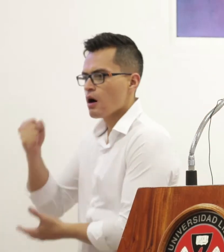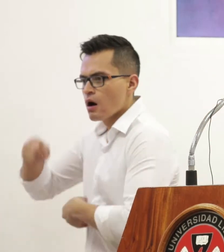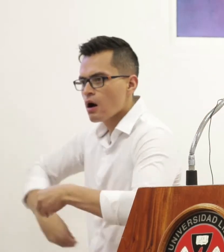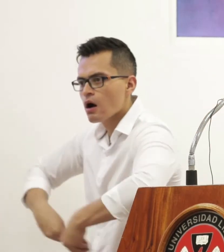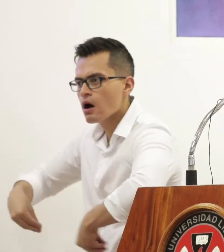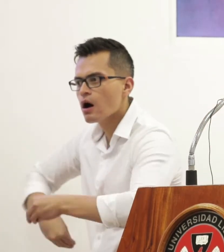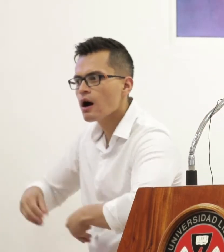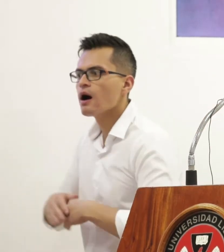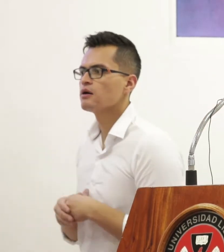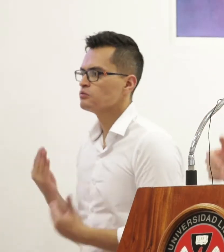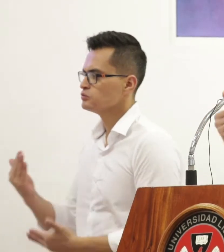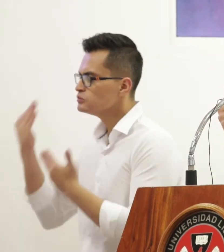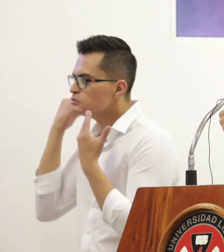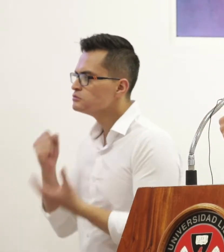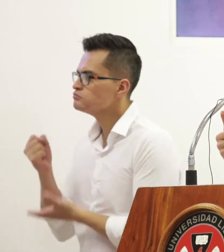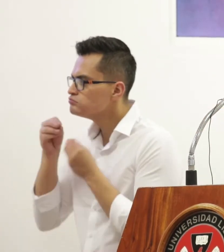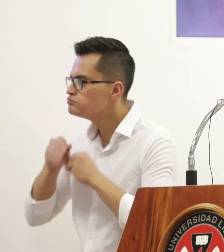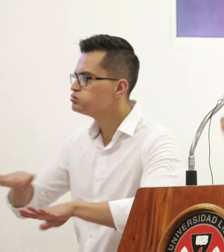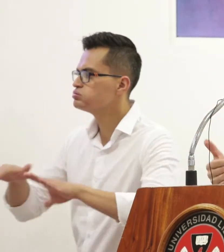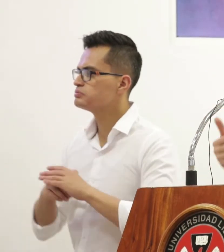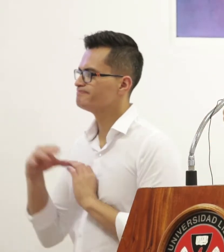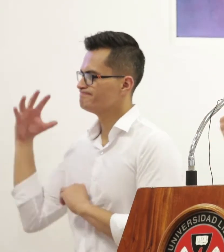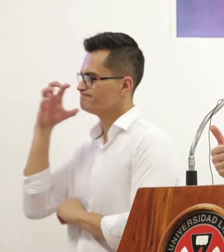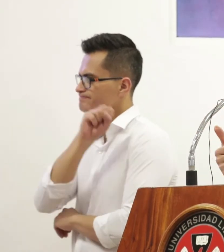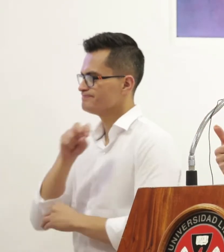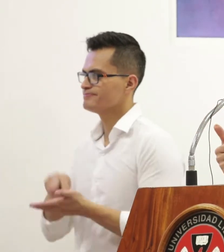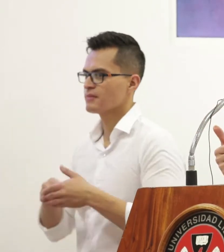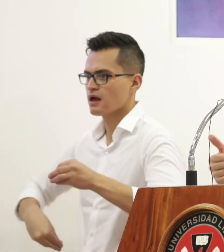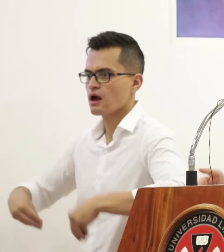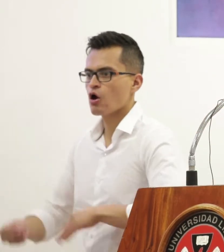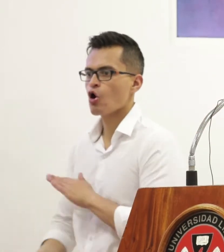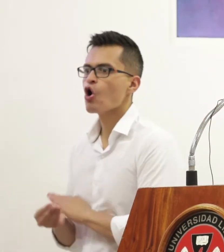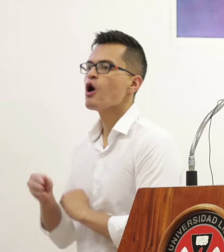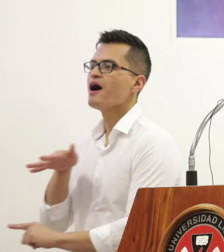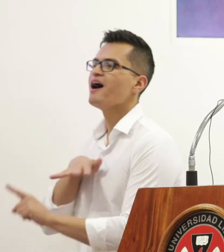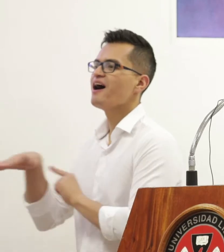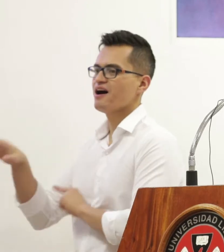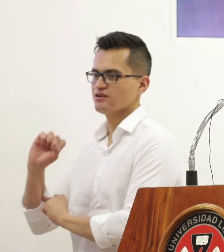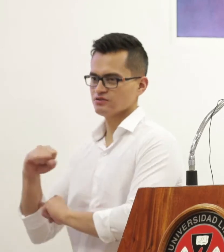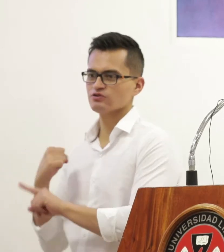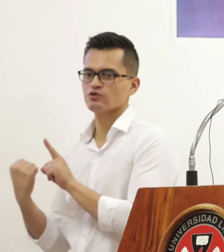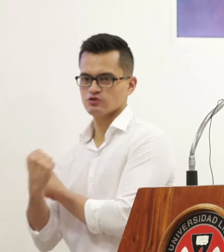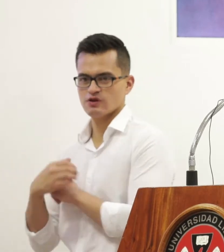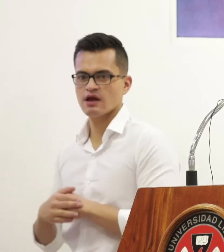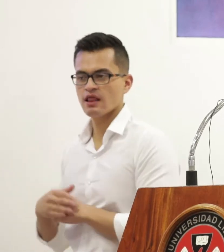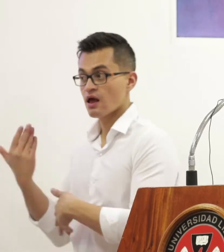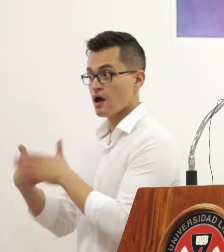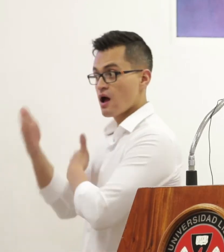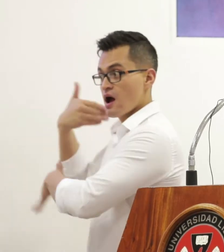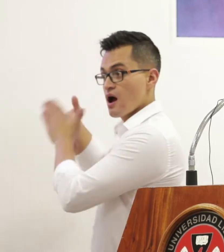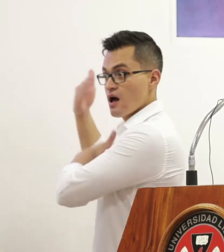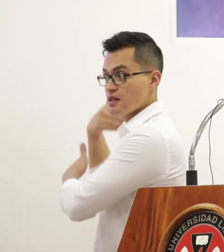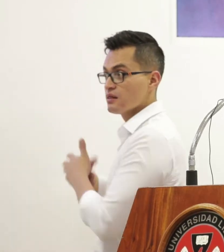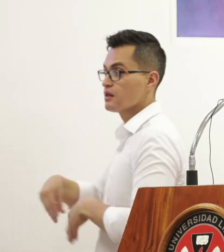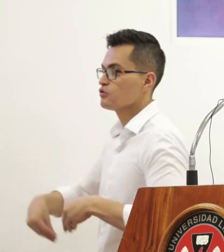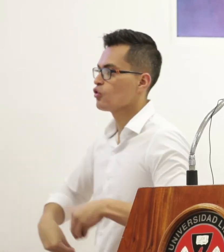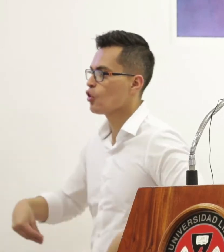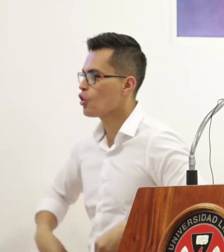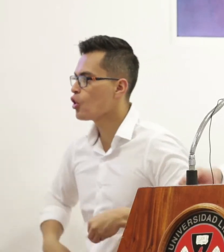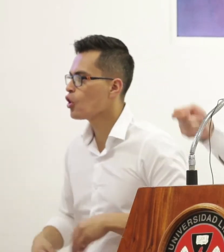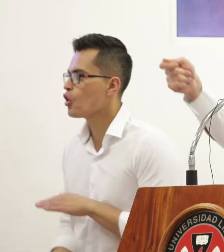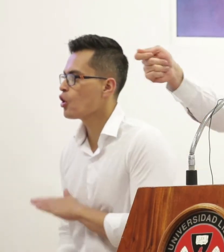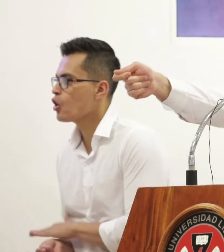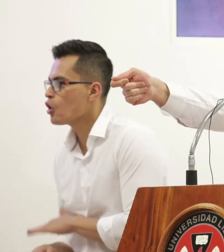hemos detectado es cómo la corrupción está golpeando los sectores sociales. La corrupción del pasado, que esa pequeña